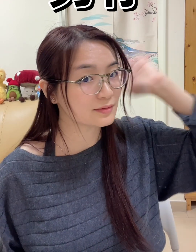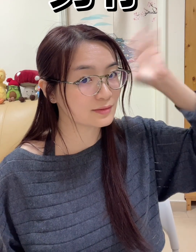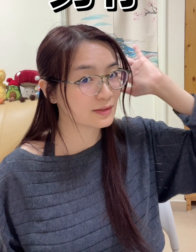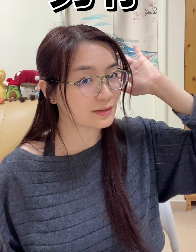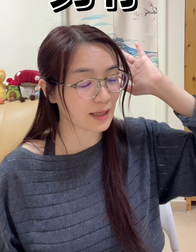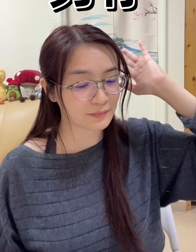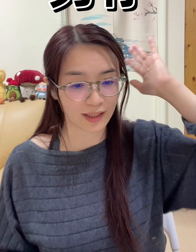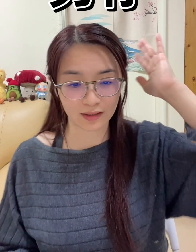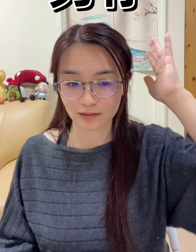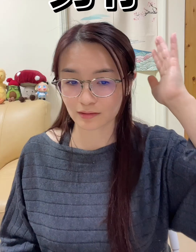男仔，